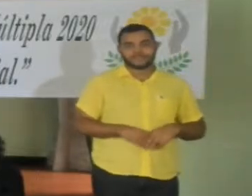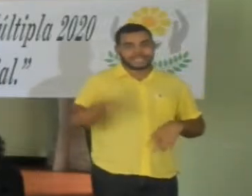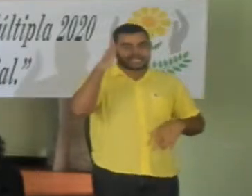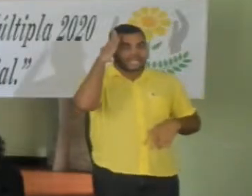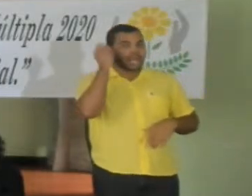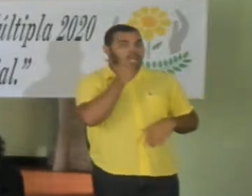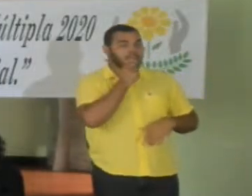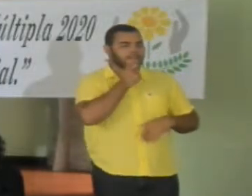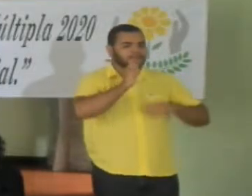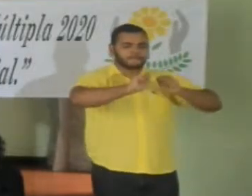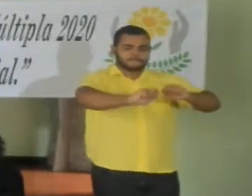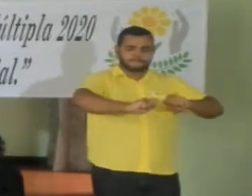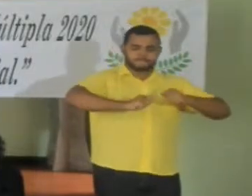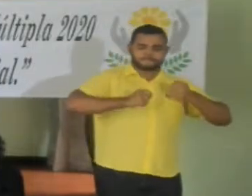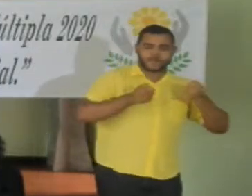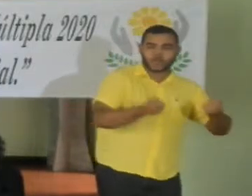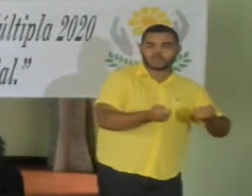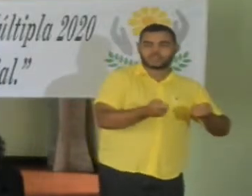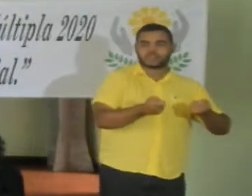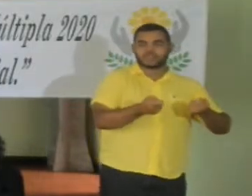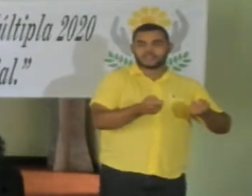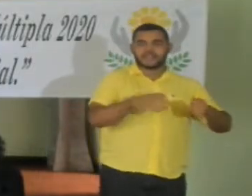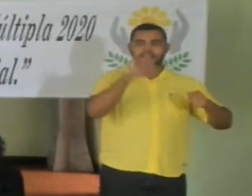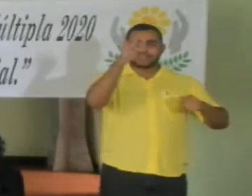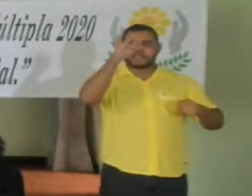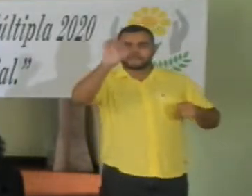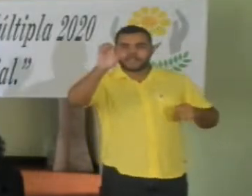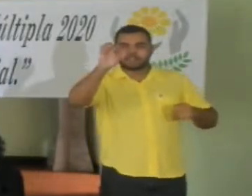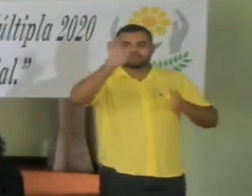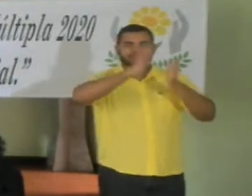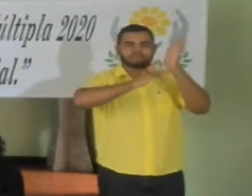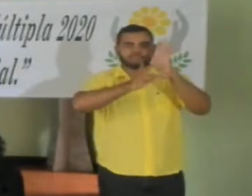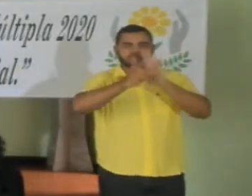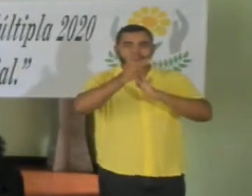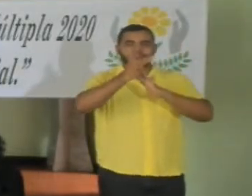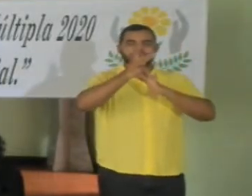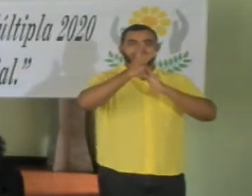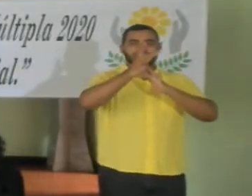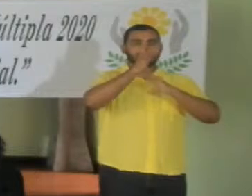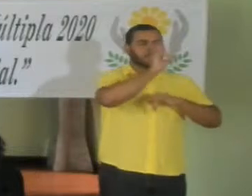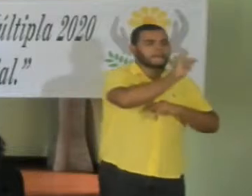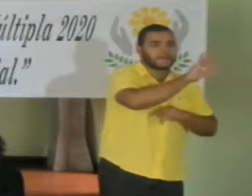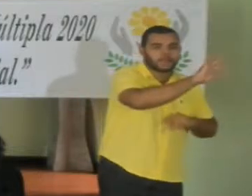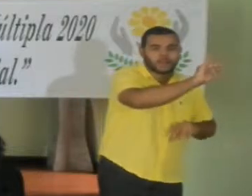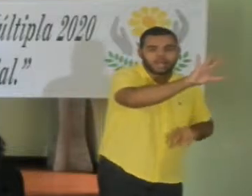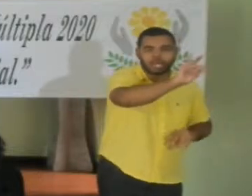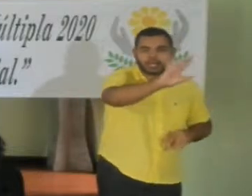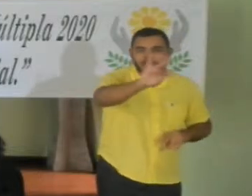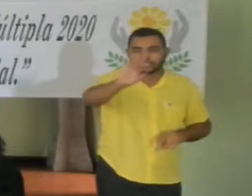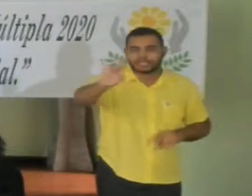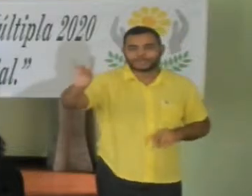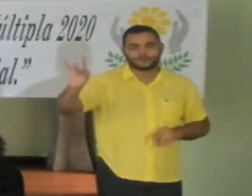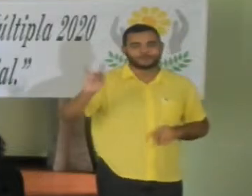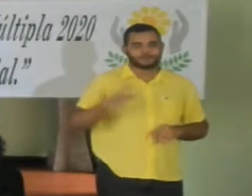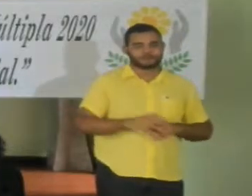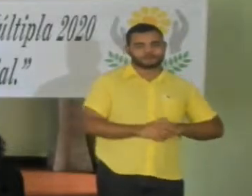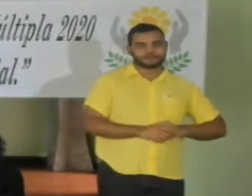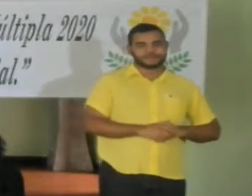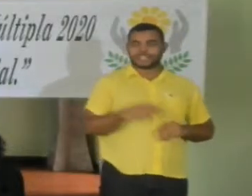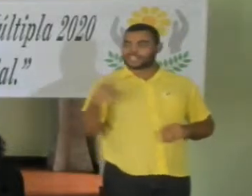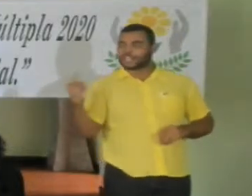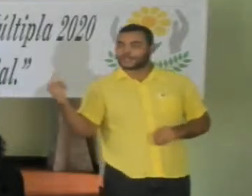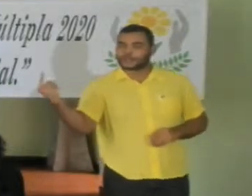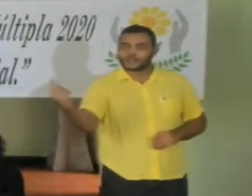forte dessa. Na fé apregoada por cada um de vocês, de